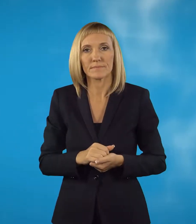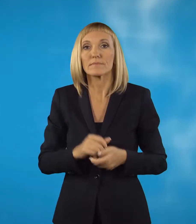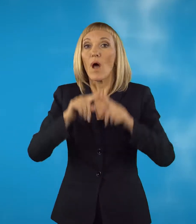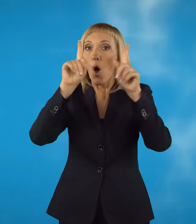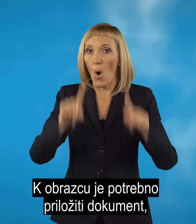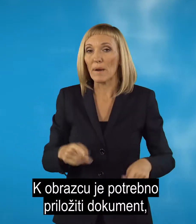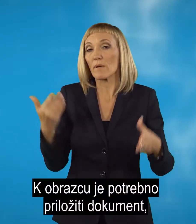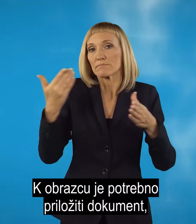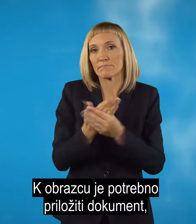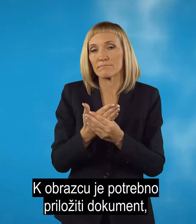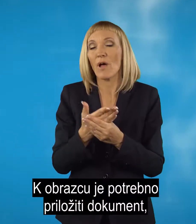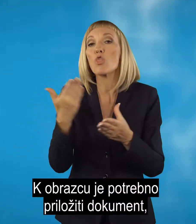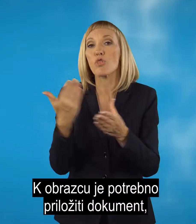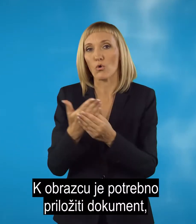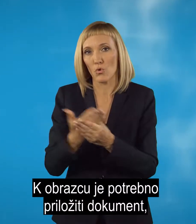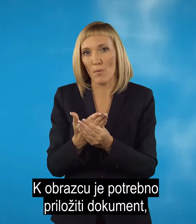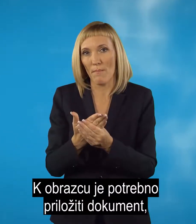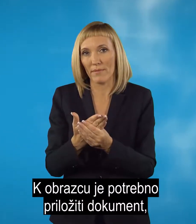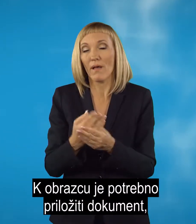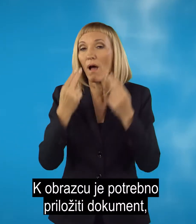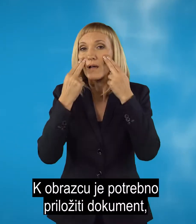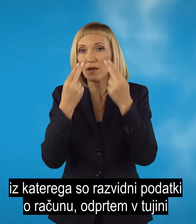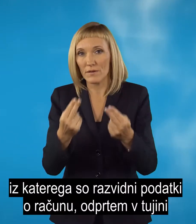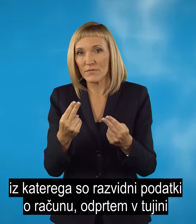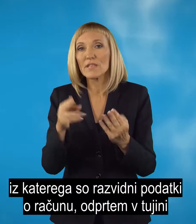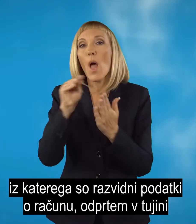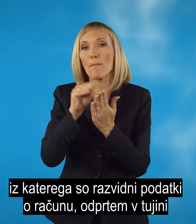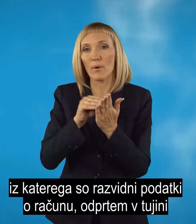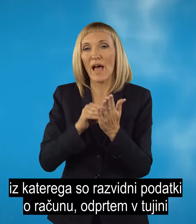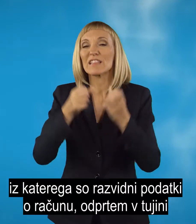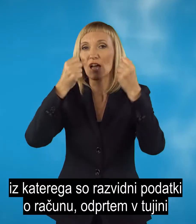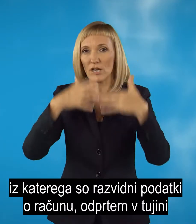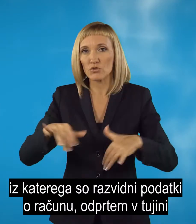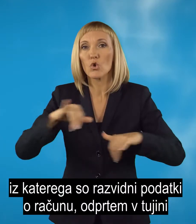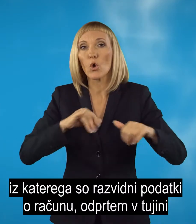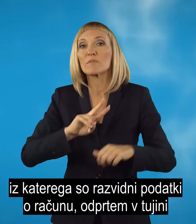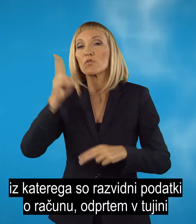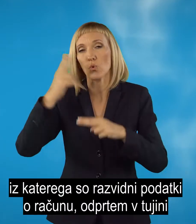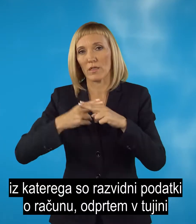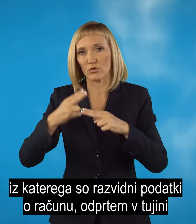K obrazcu je potrebno priložiti dokument, iz katerega so razvidni podatki o računu odprtem v